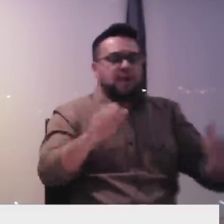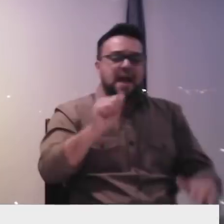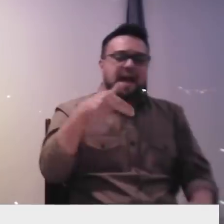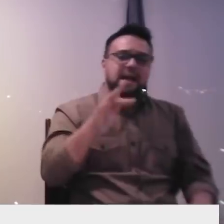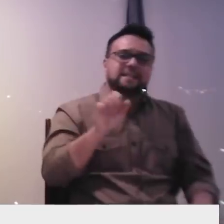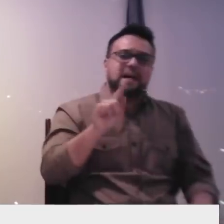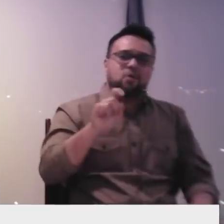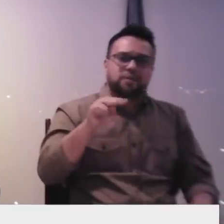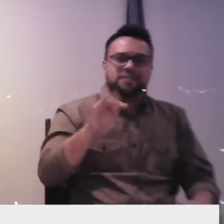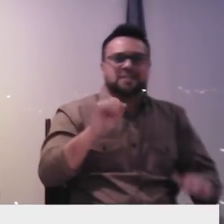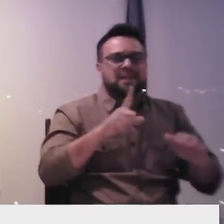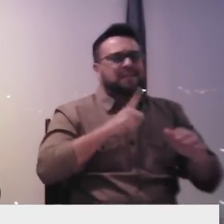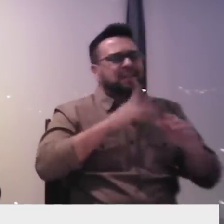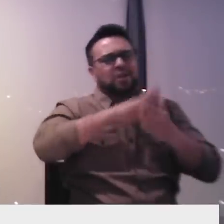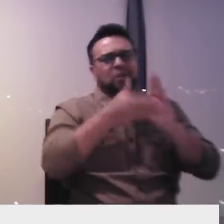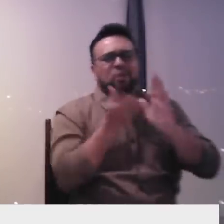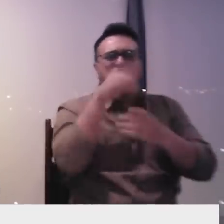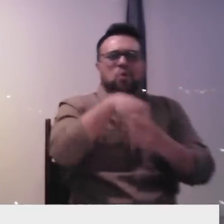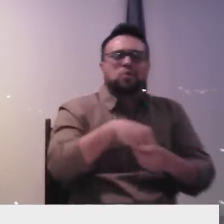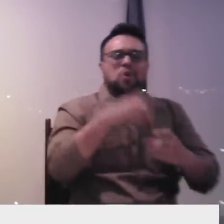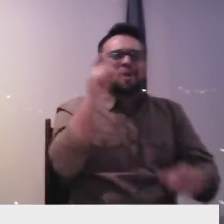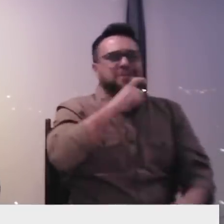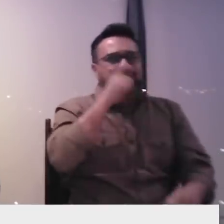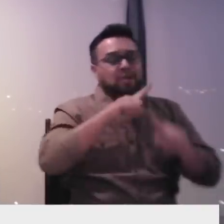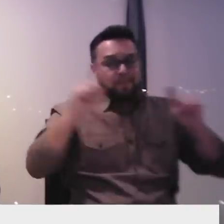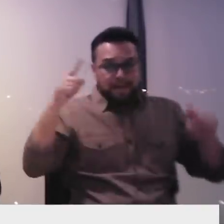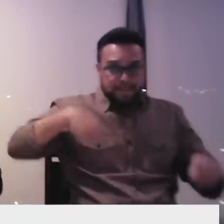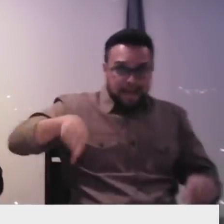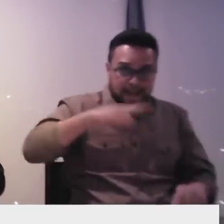lá tá lá, as mentiras estão lá. Aqui a gente fala a verdade.